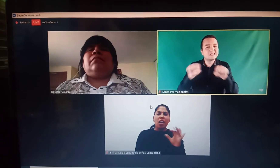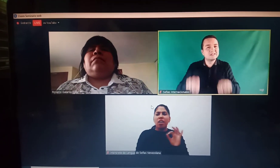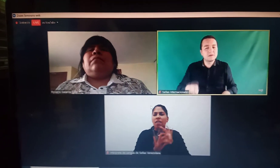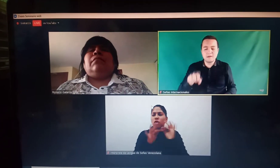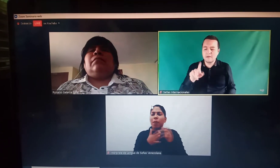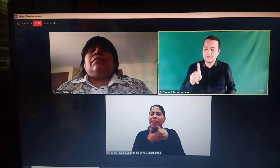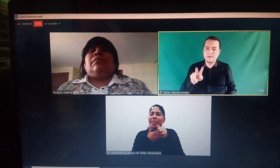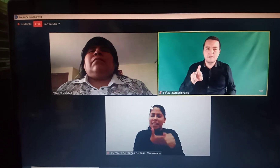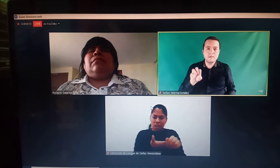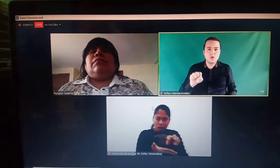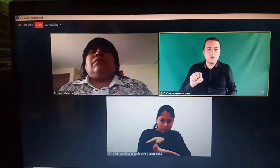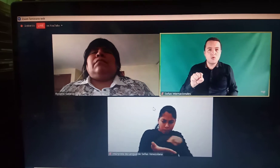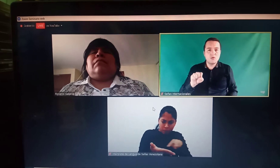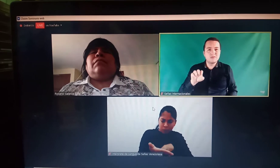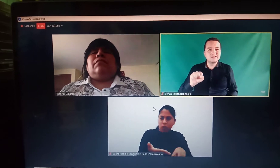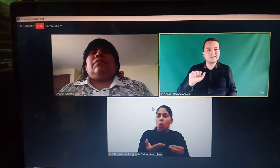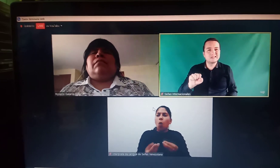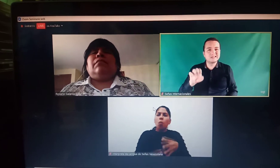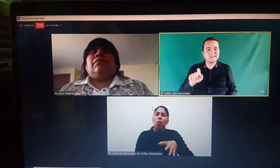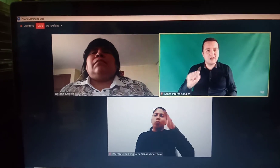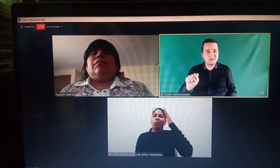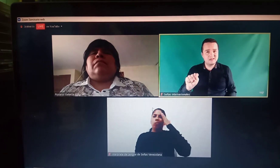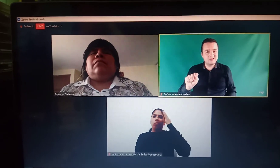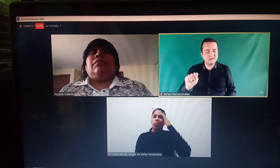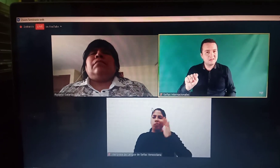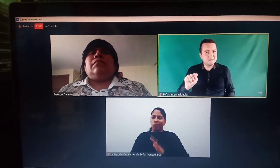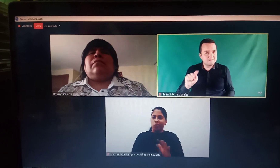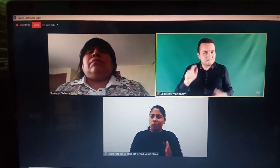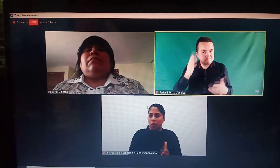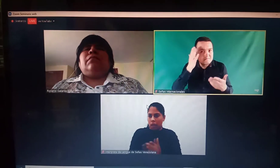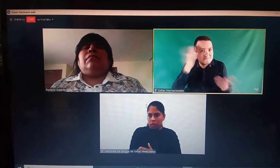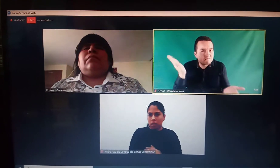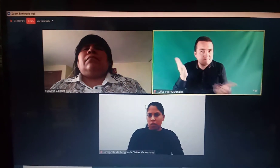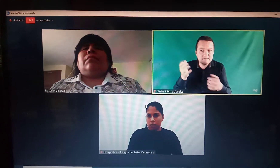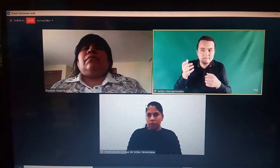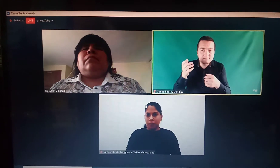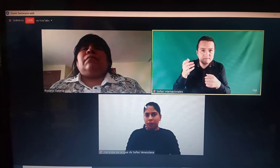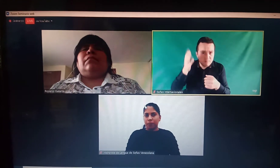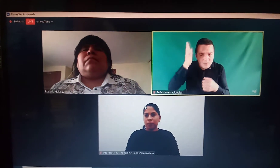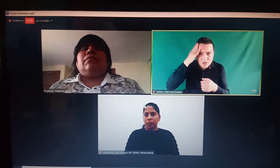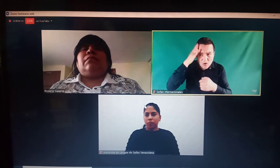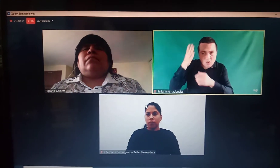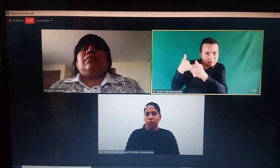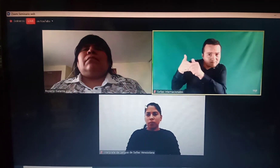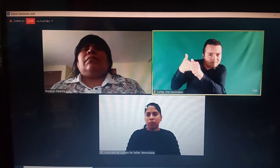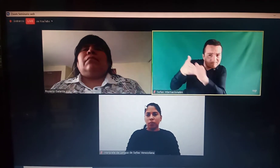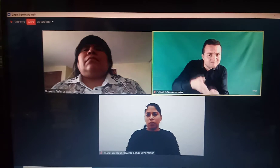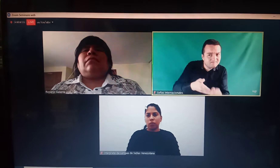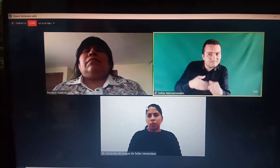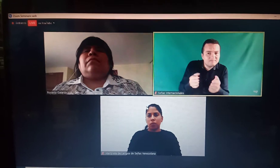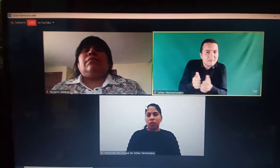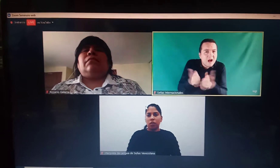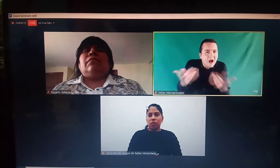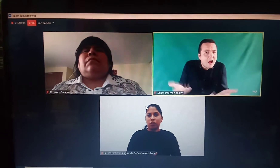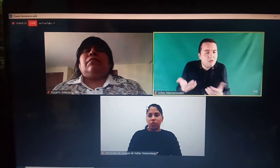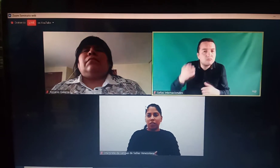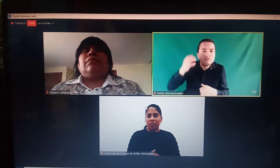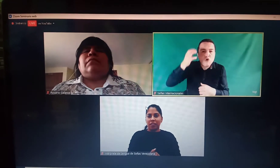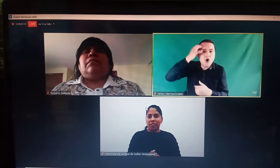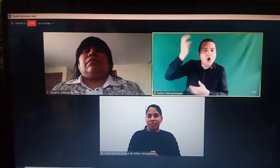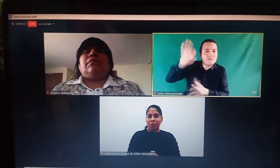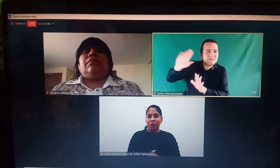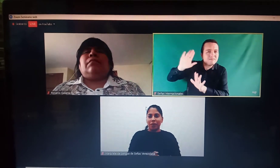se pudiera facilitar o que haya a nivel de uso público para saber cuáles son